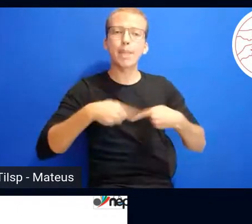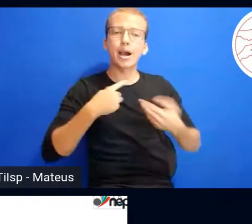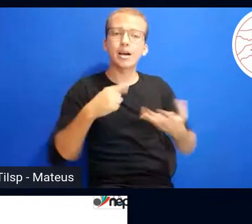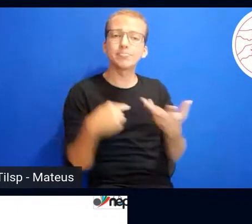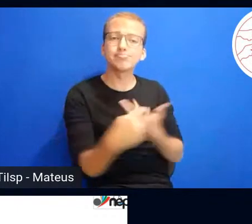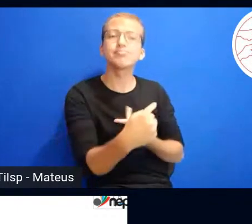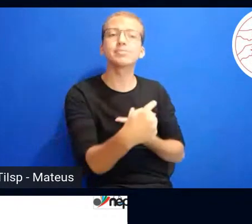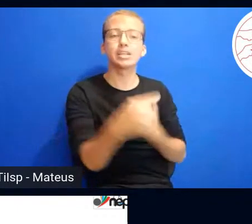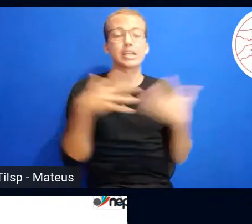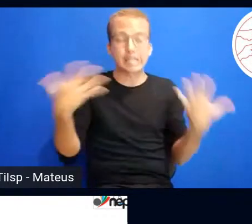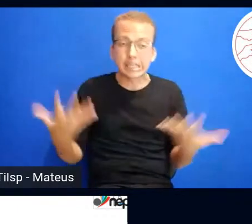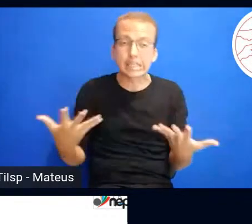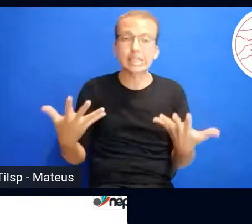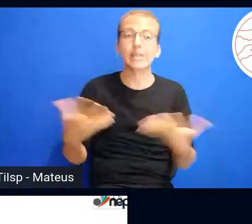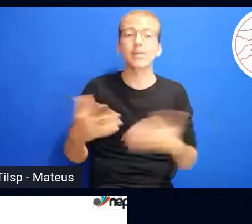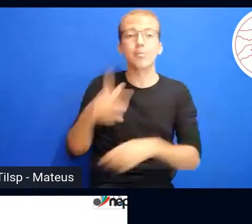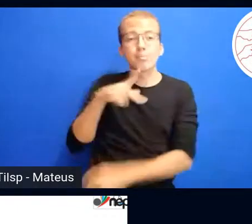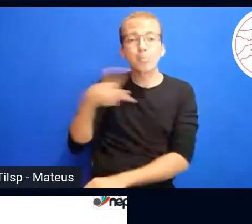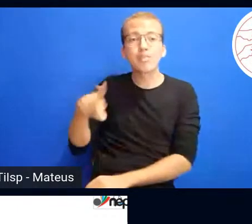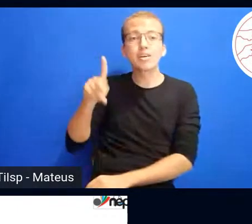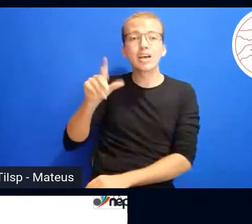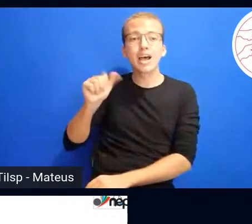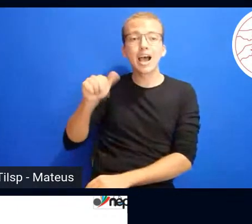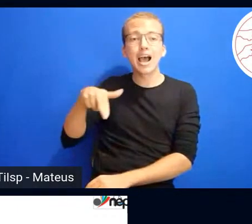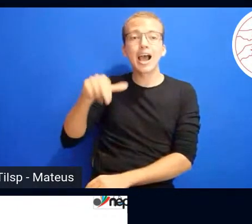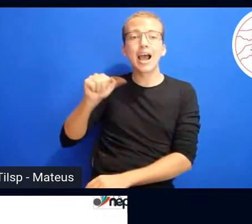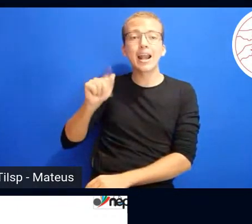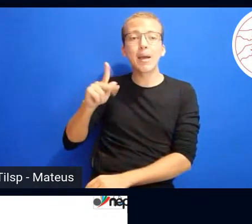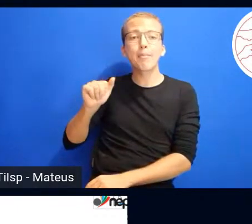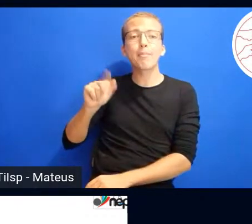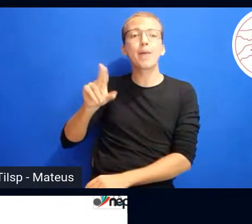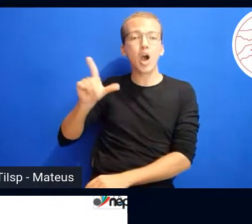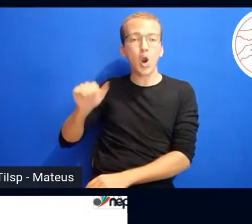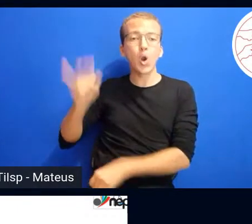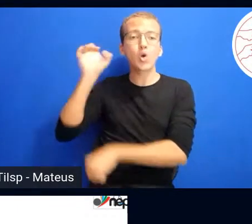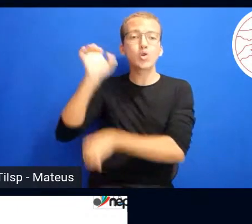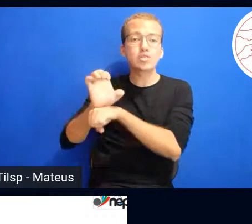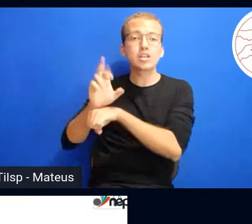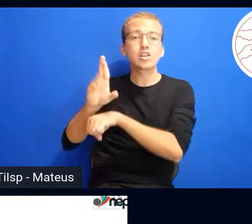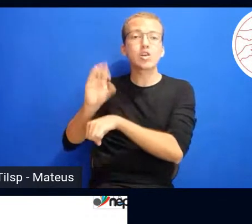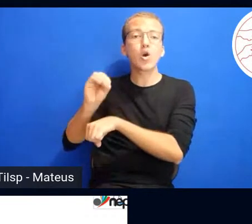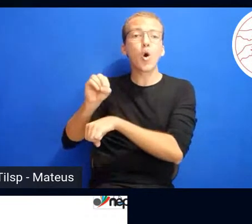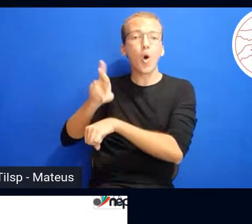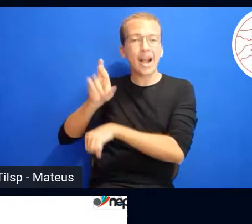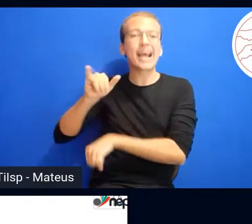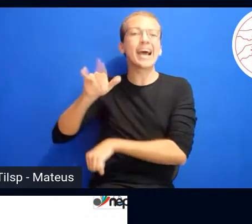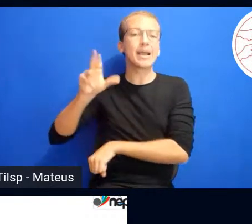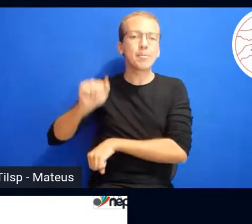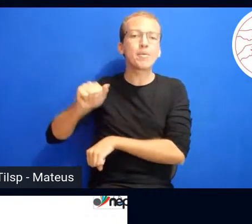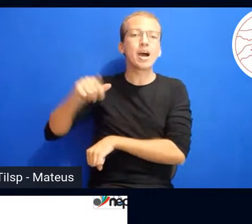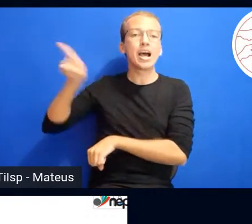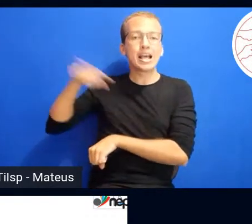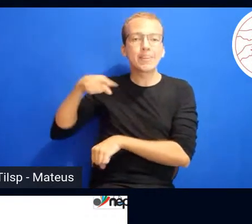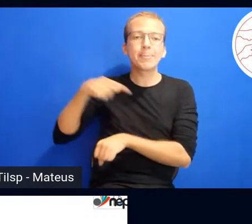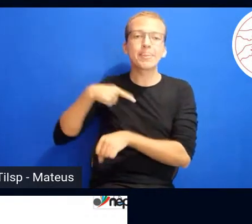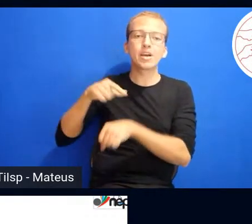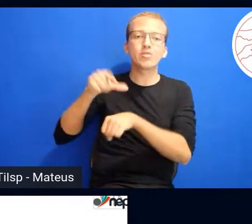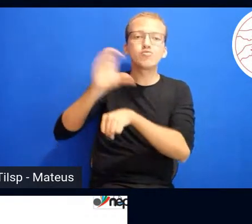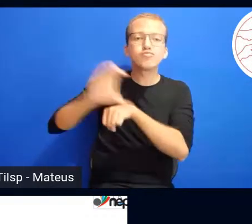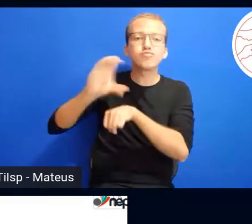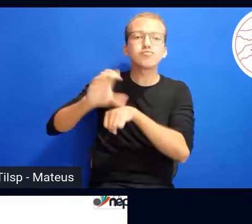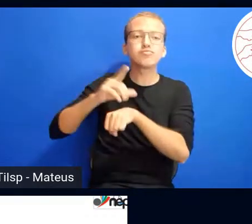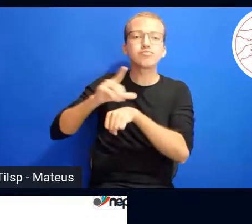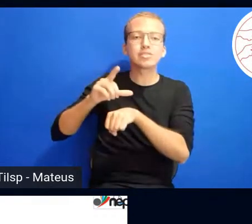Ana Paula, né? Ela fez parte de um projeto em que ela ministrava eh um curso de Libras com foco na